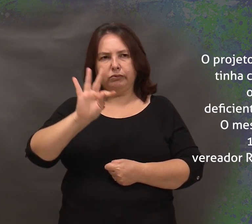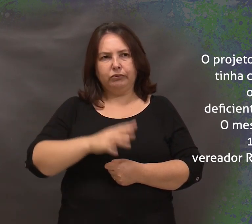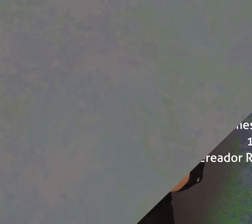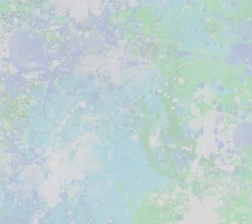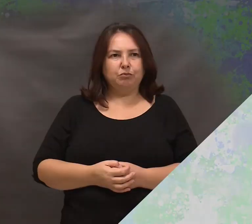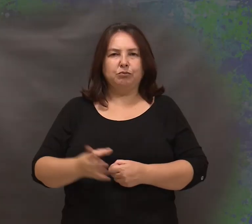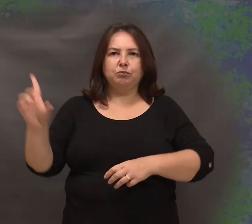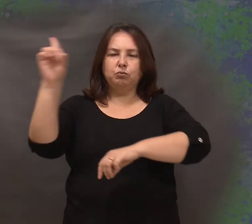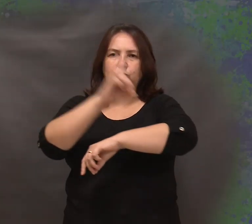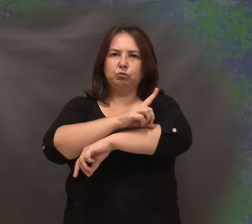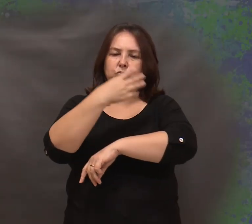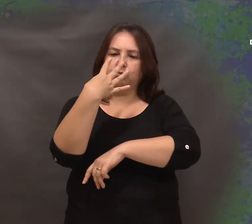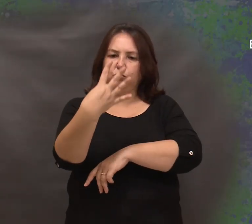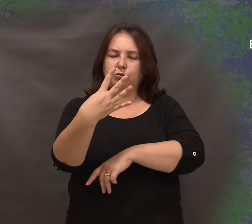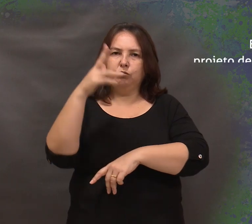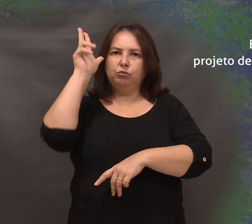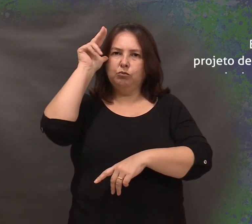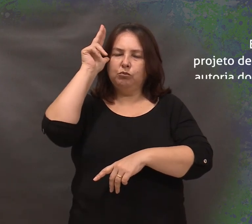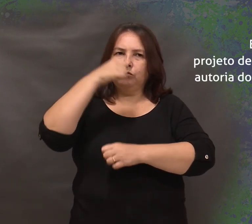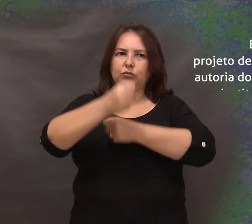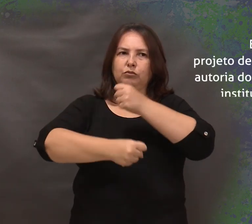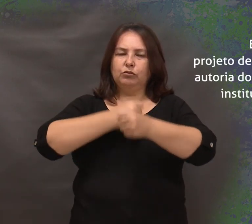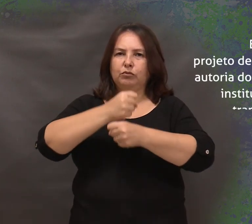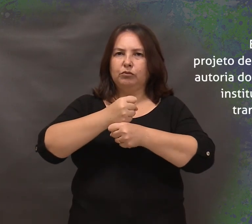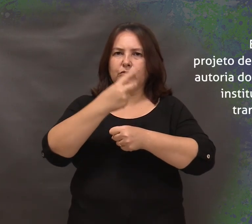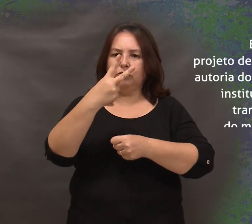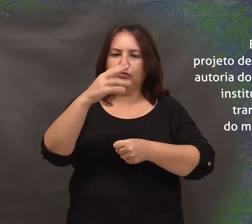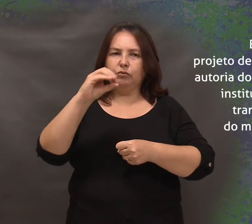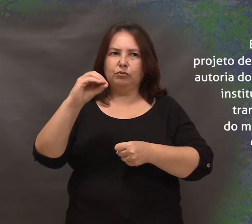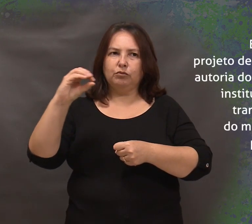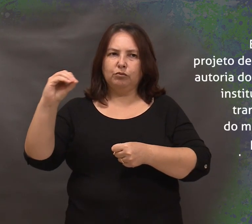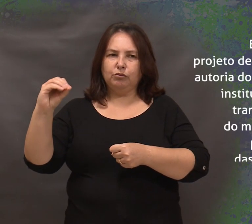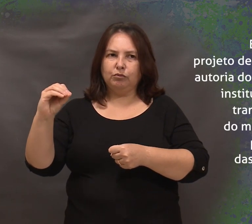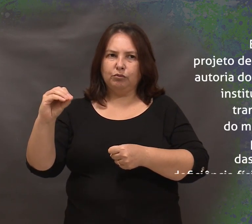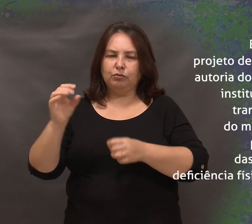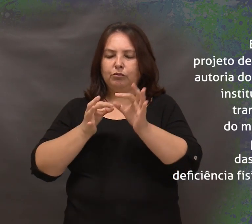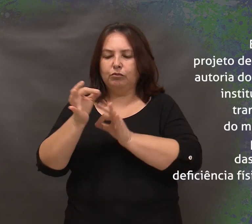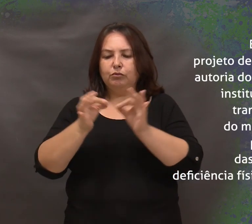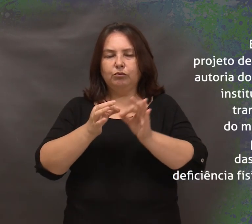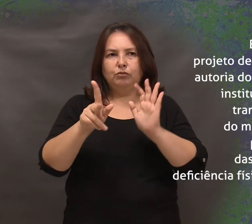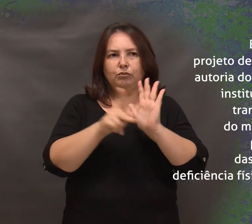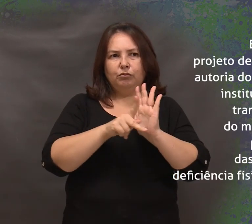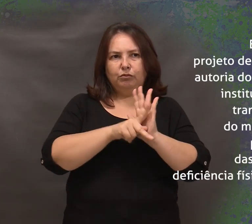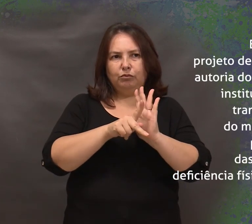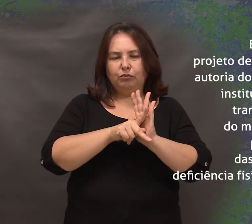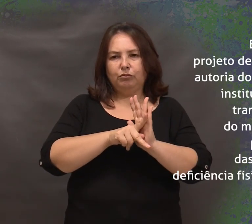Em 4 de abril de 2000, o projeto de lei 5763